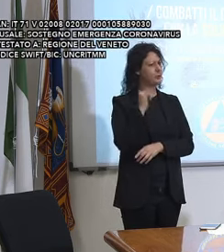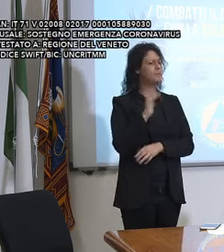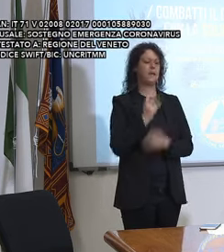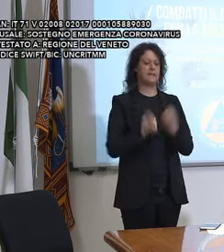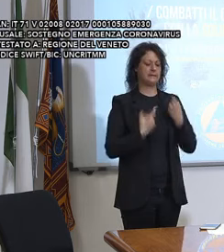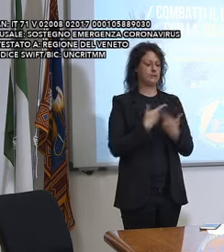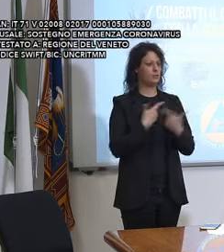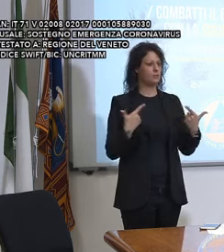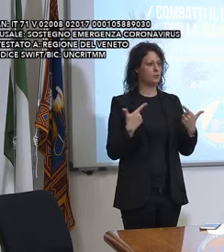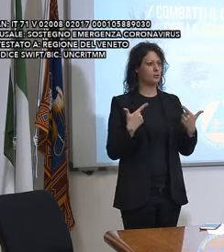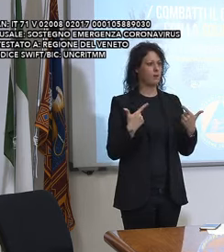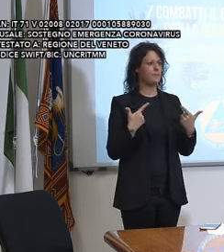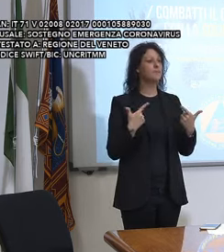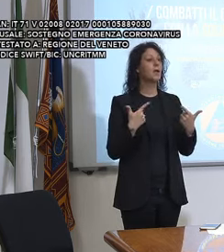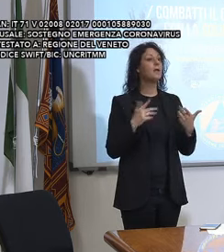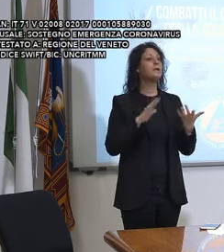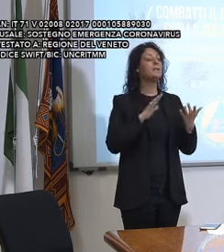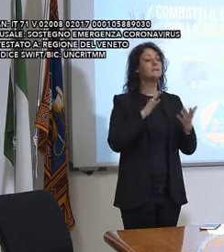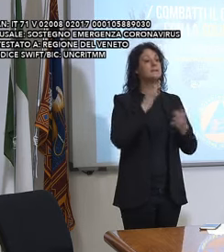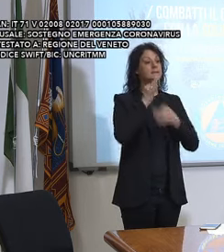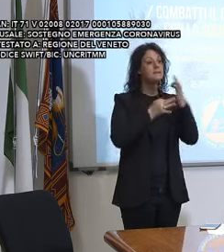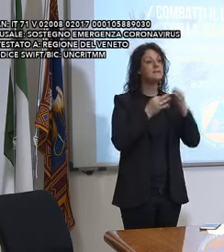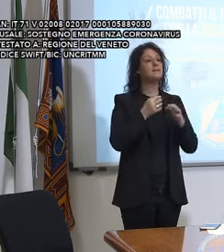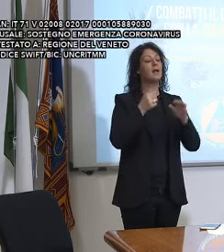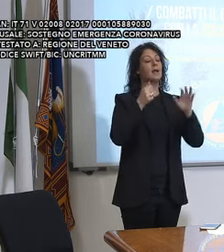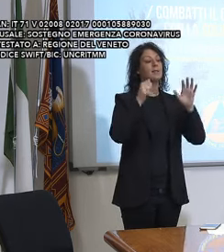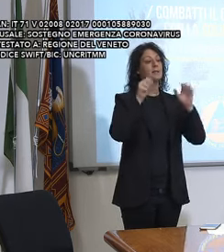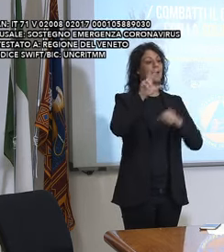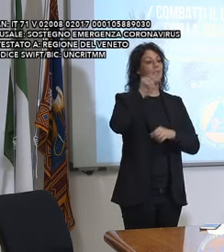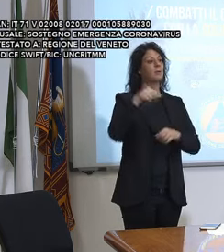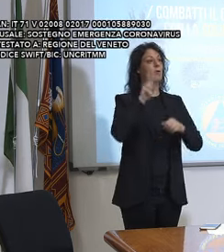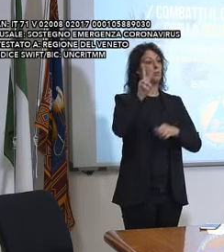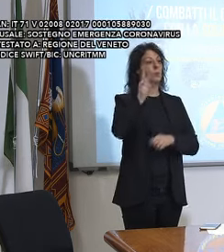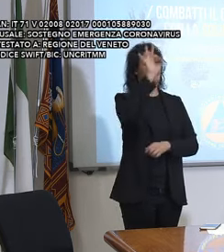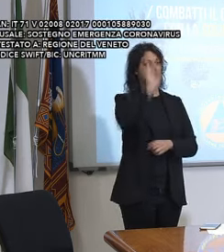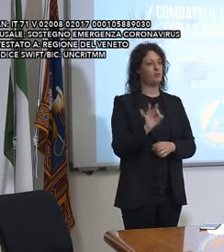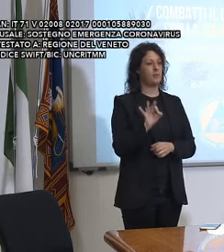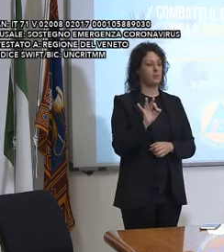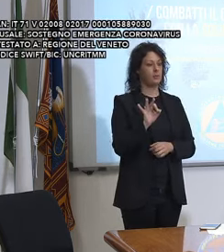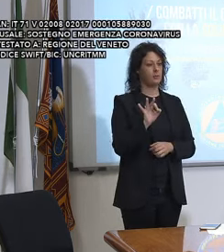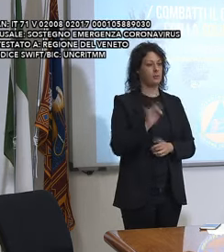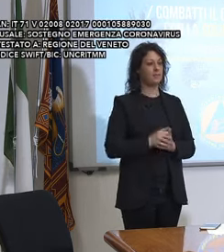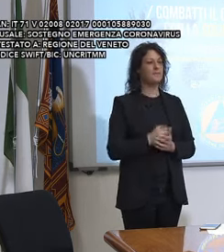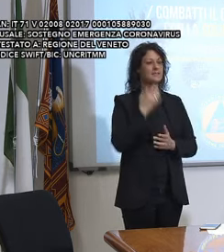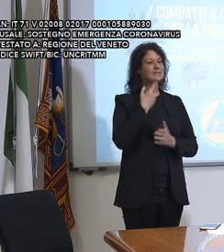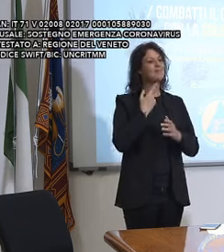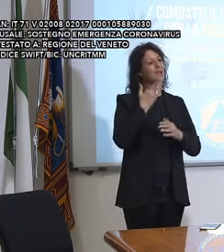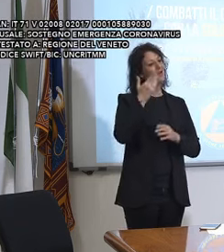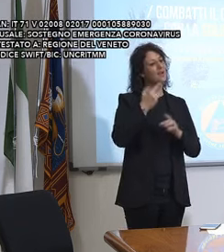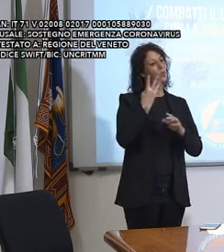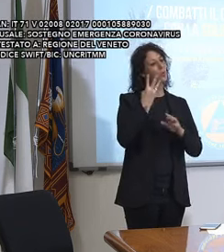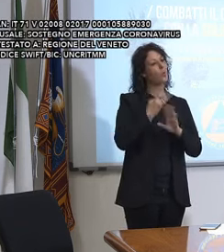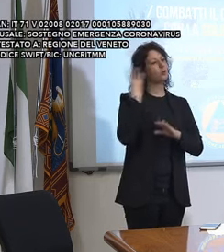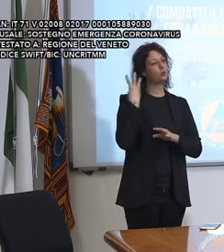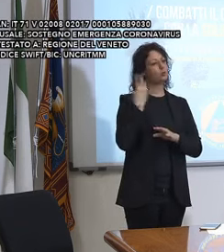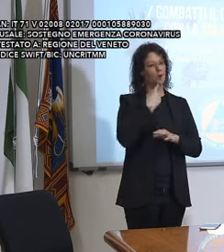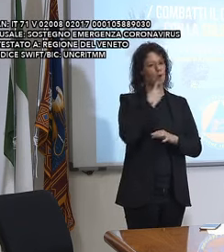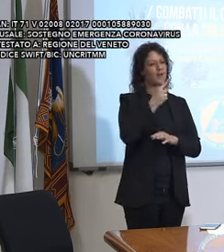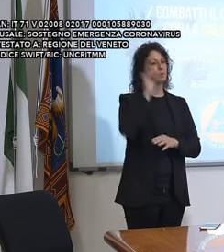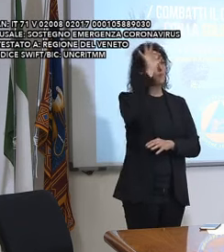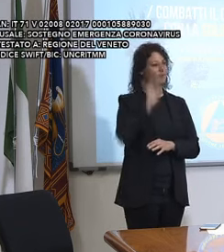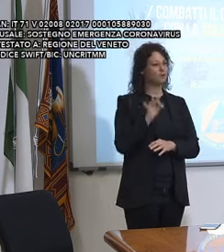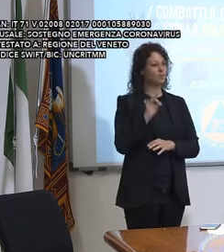che corrispondono al 3,2%. Quindi le percentuali che avevamo detto 4 giorni fa sono